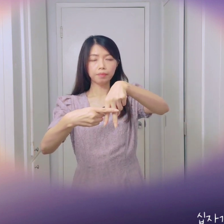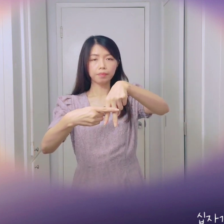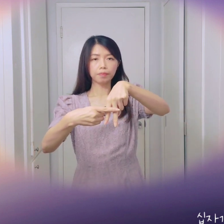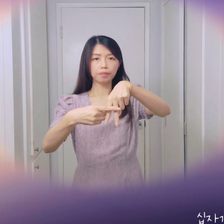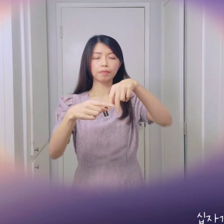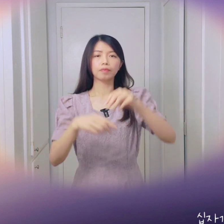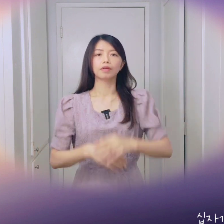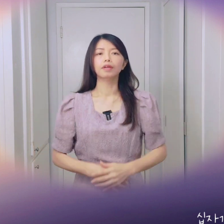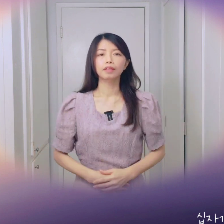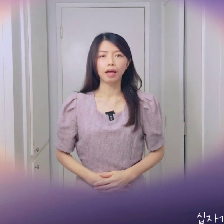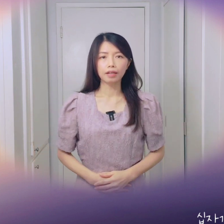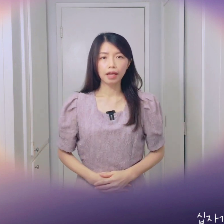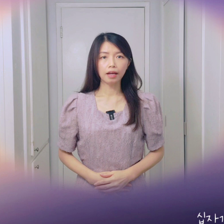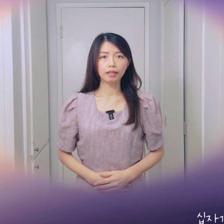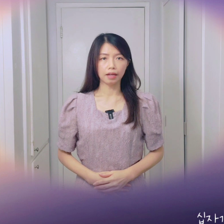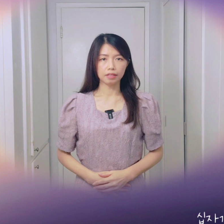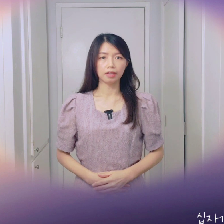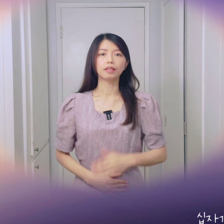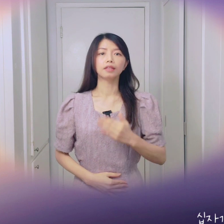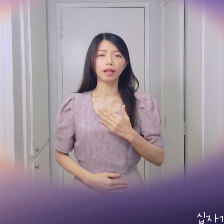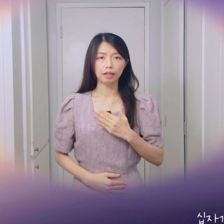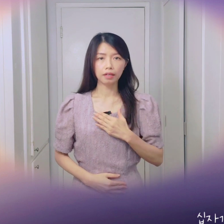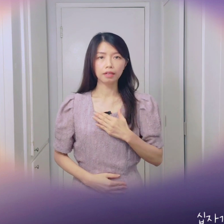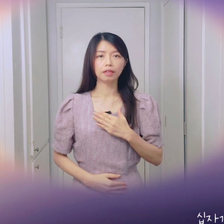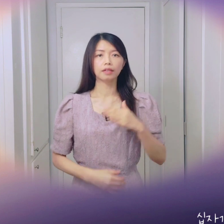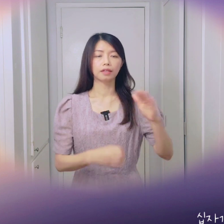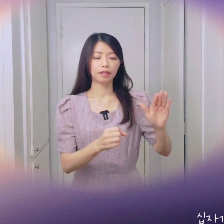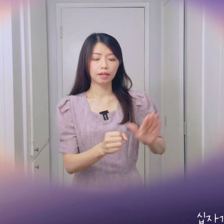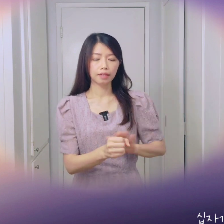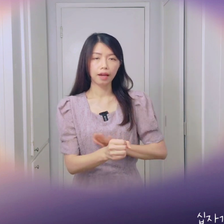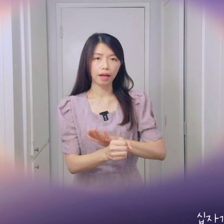버리면서까지 나를 사랑한 당신, 나를